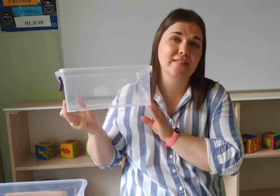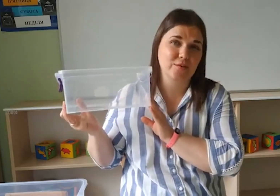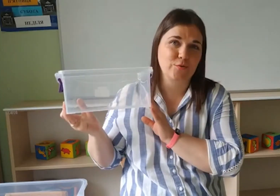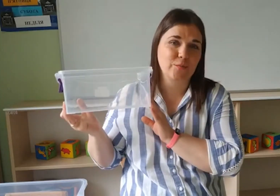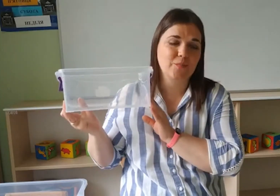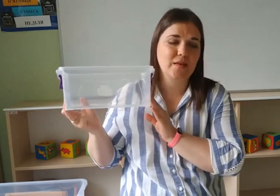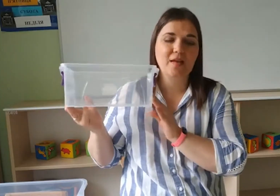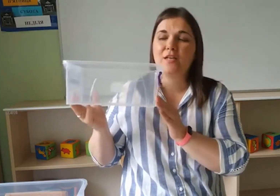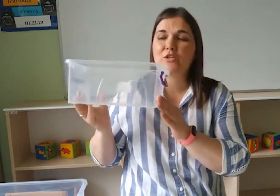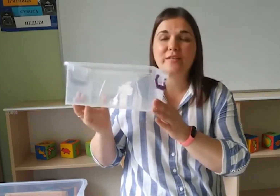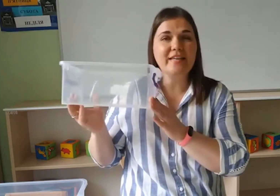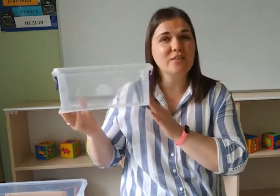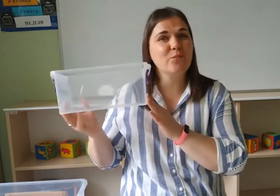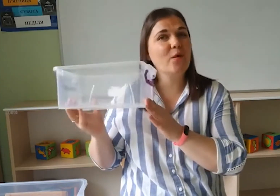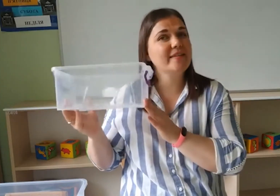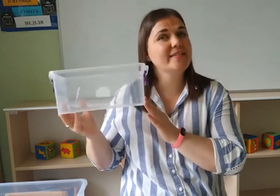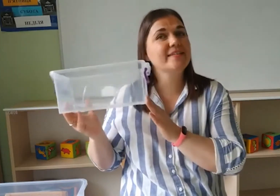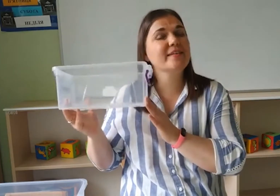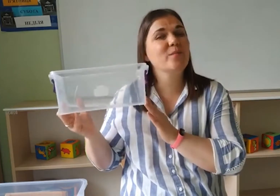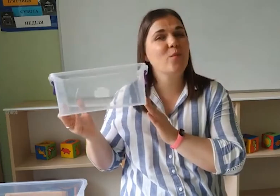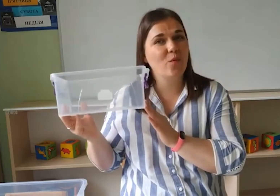невеликою. Стоїть в полі теремок,